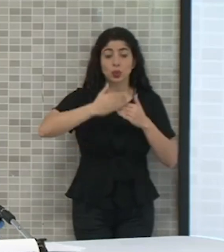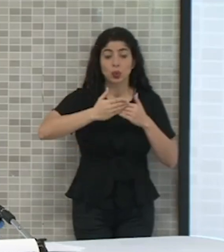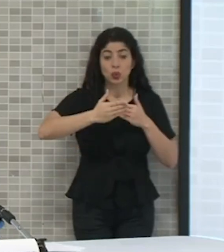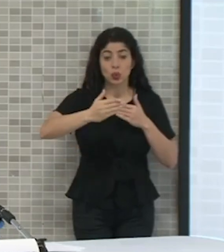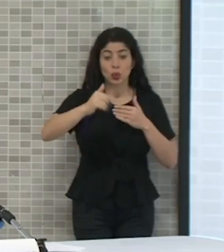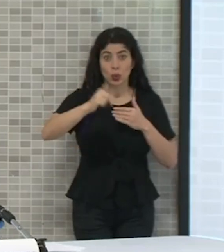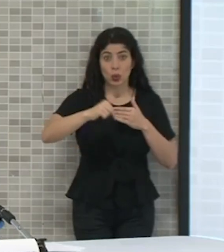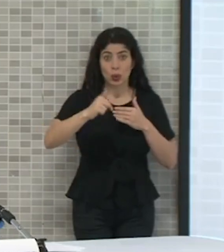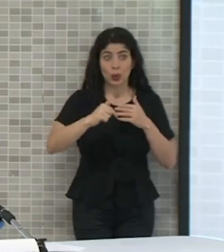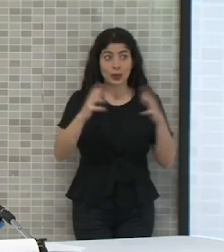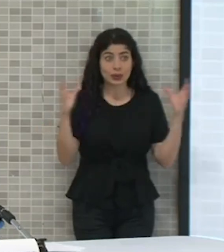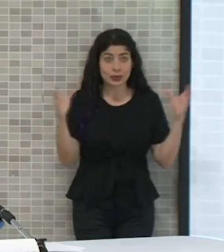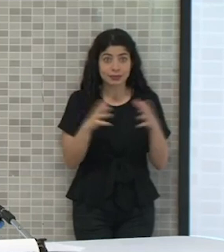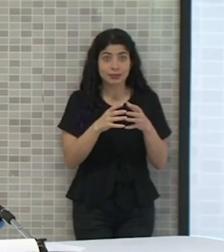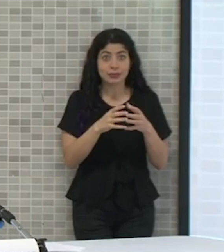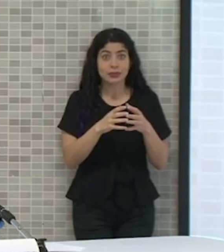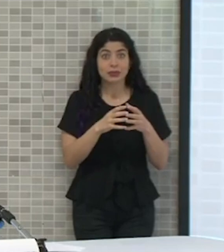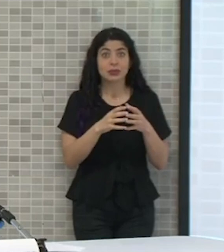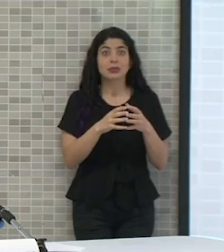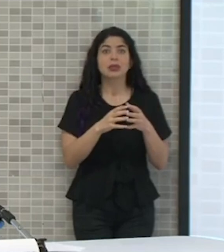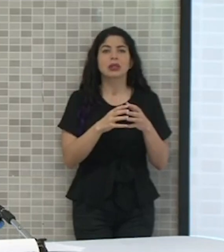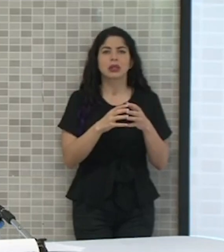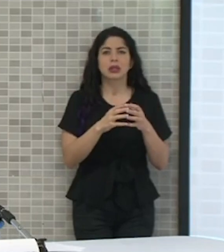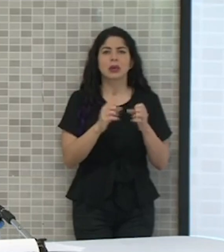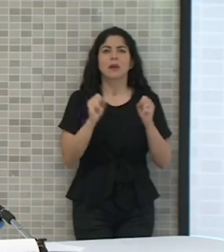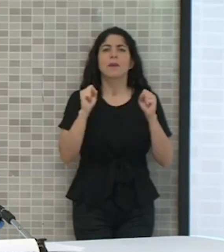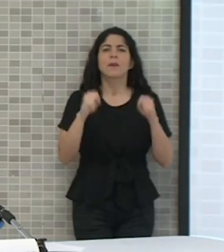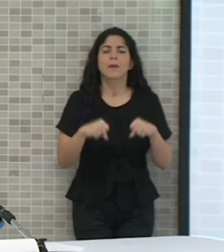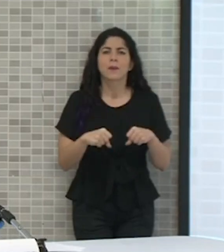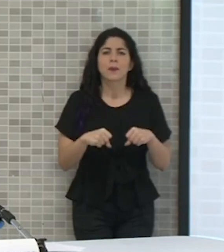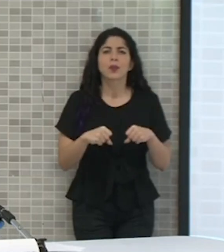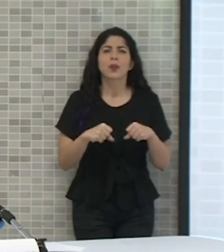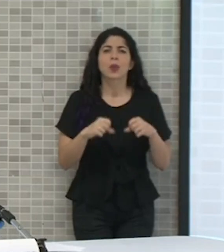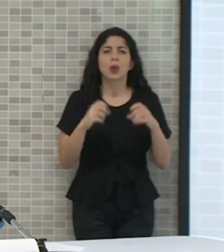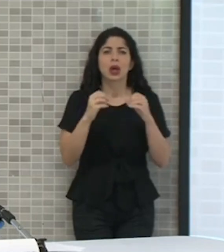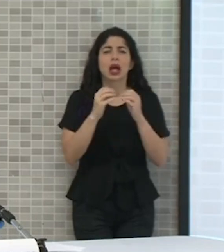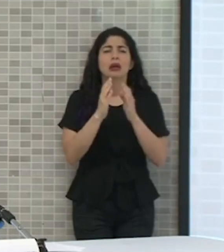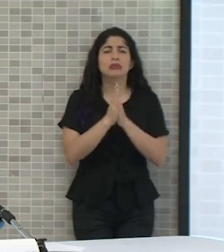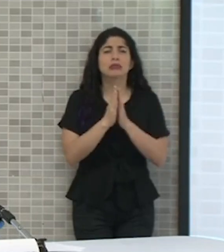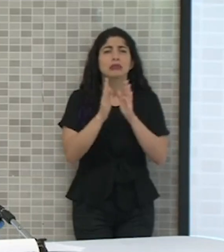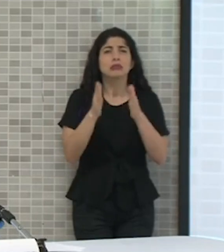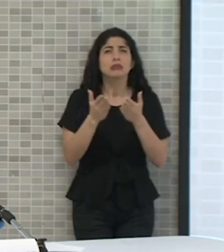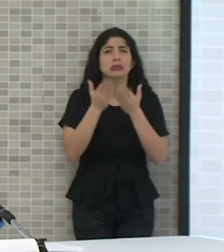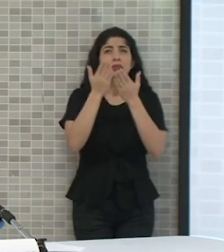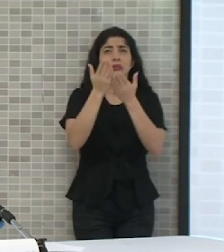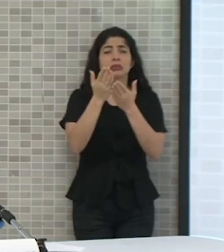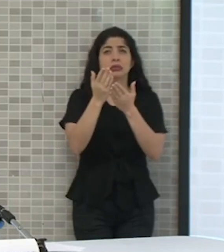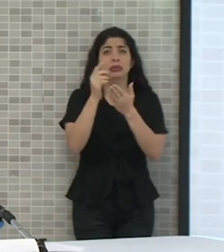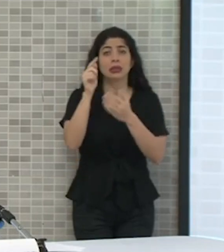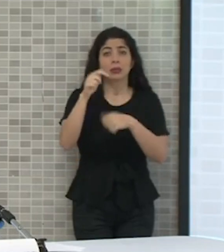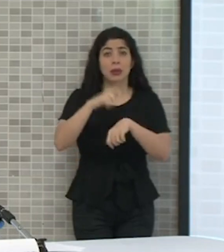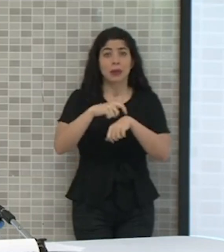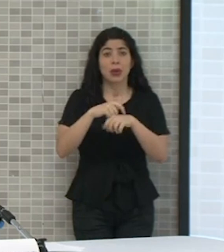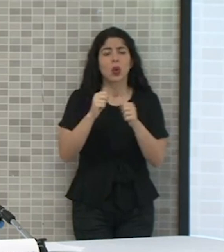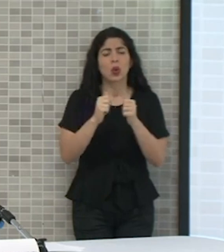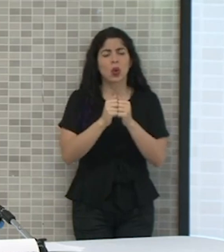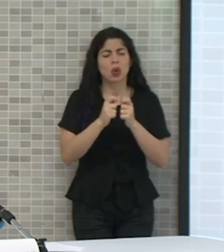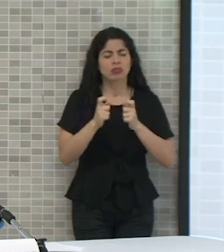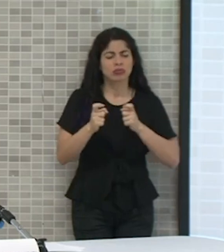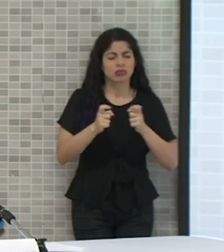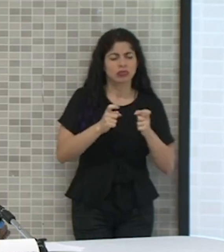este encuentro nos elevemos a la ocasión y con gran